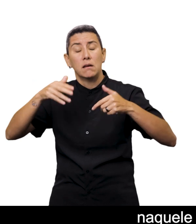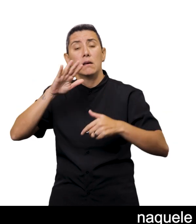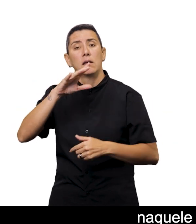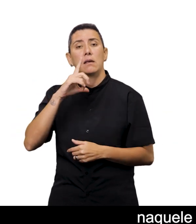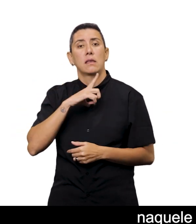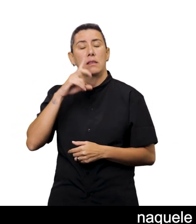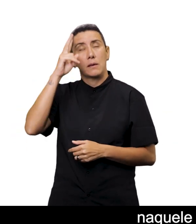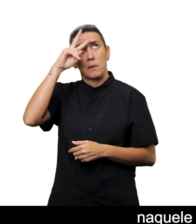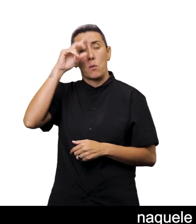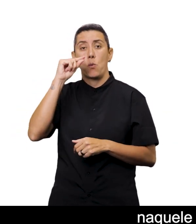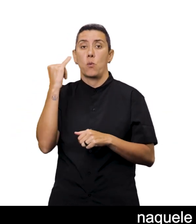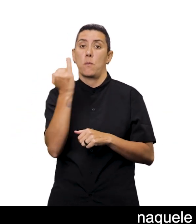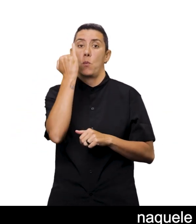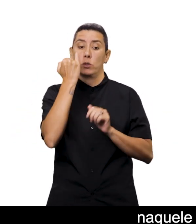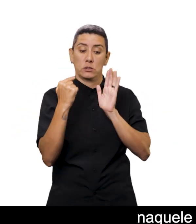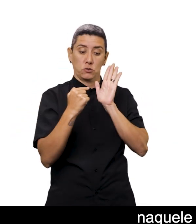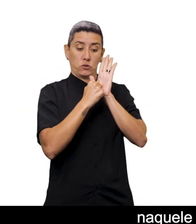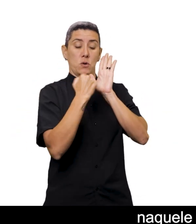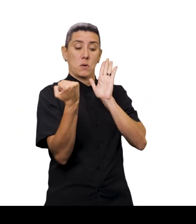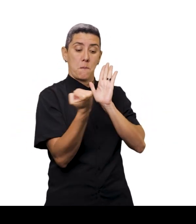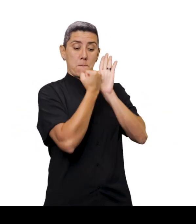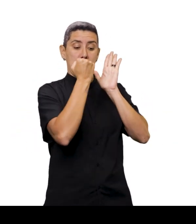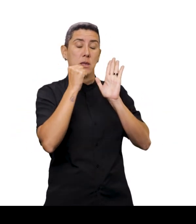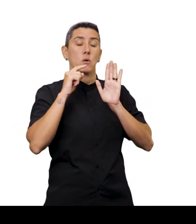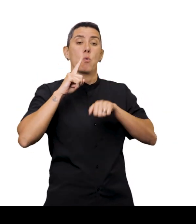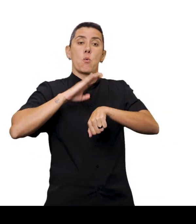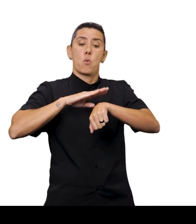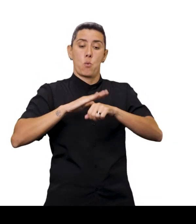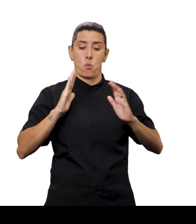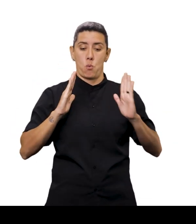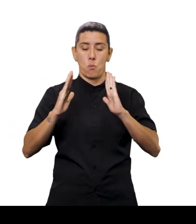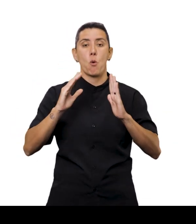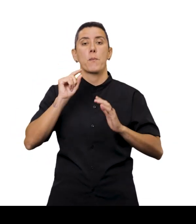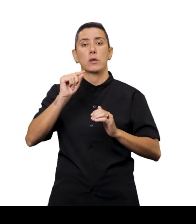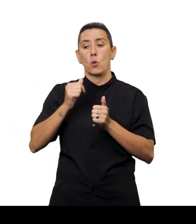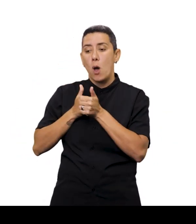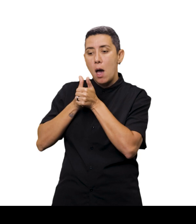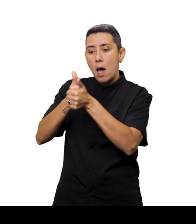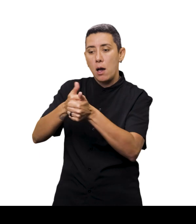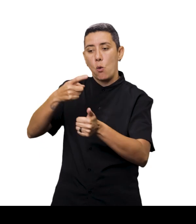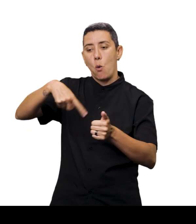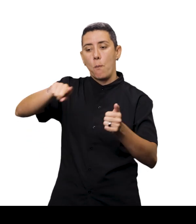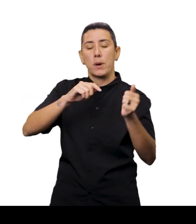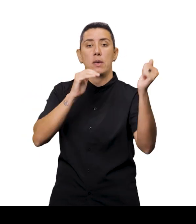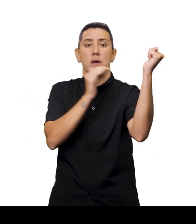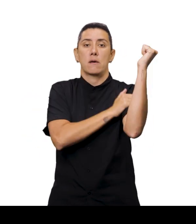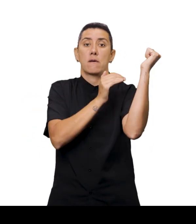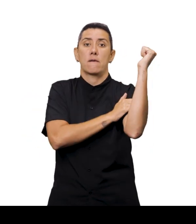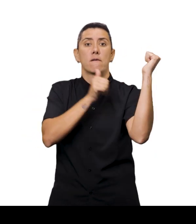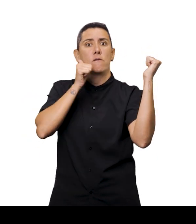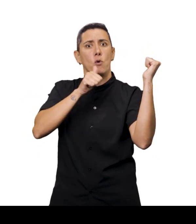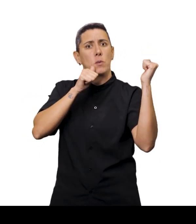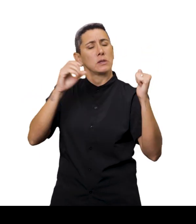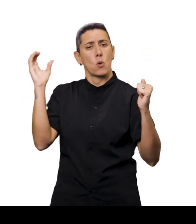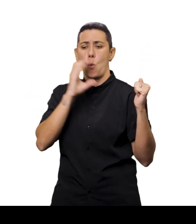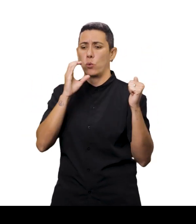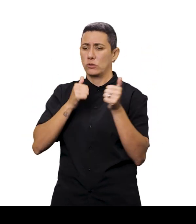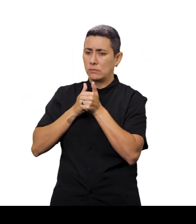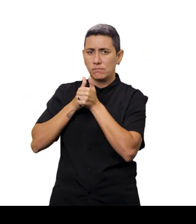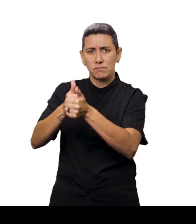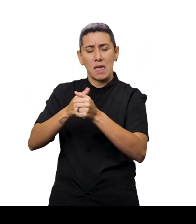político, entendemos que era importante anunciar uma greve de mulheres para acompanhar o avanço do feminismo